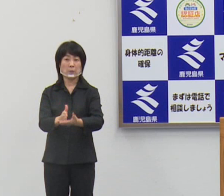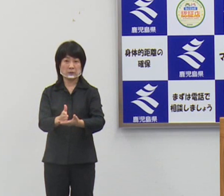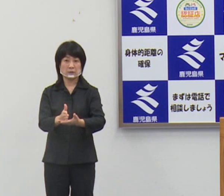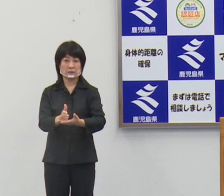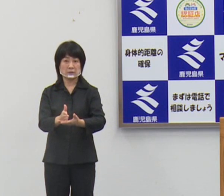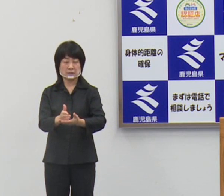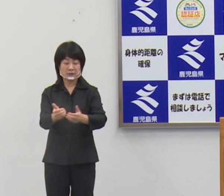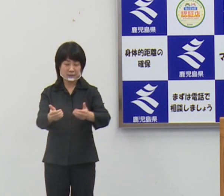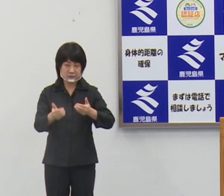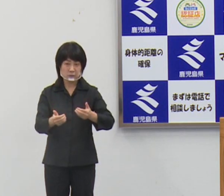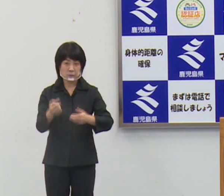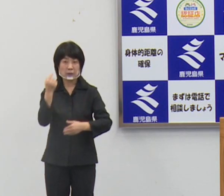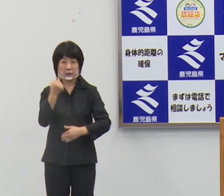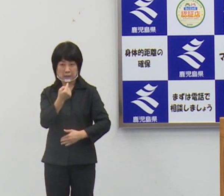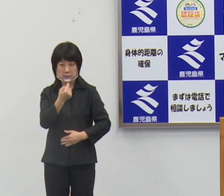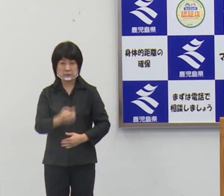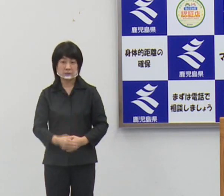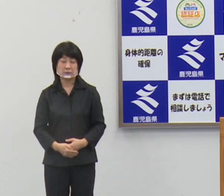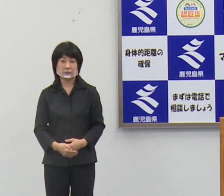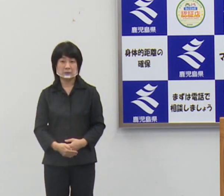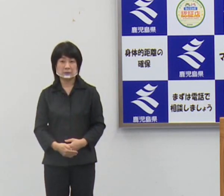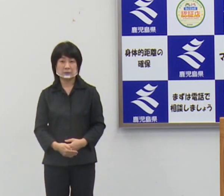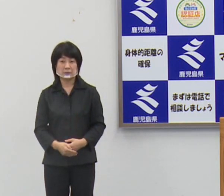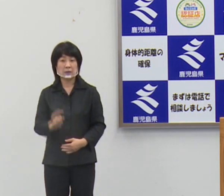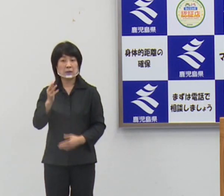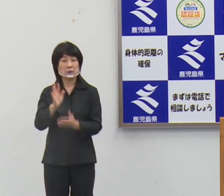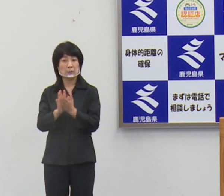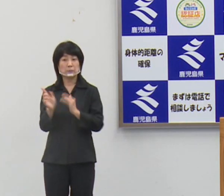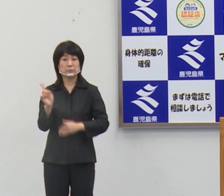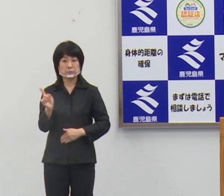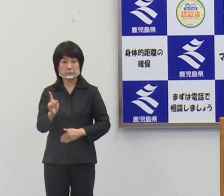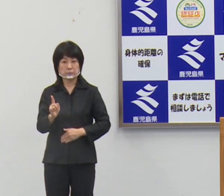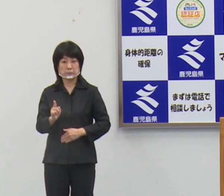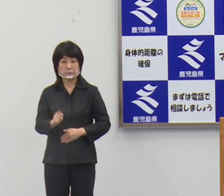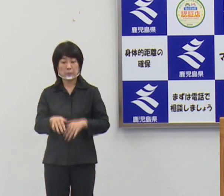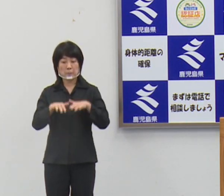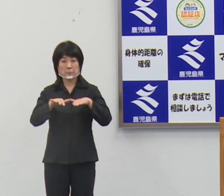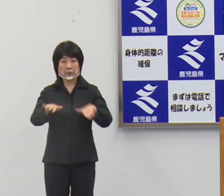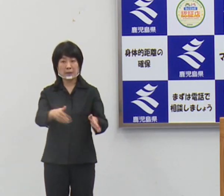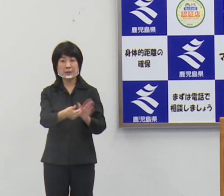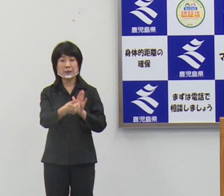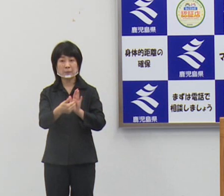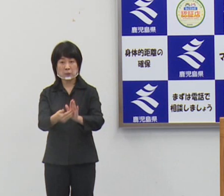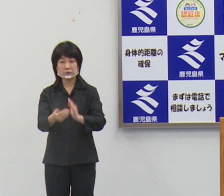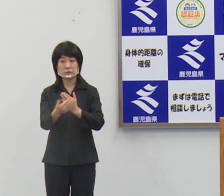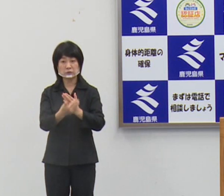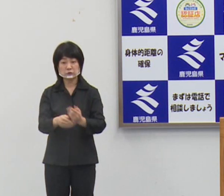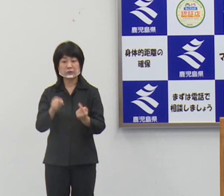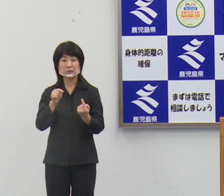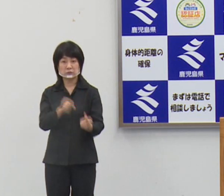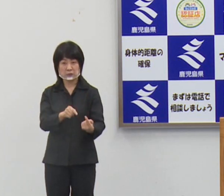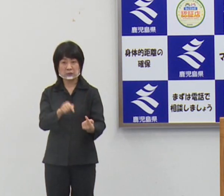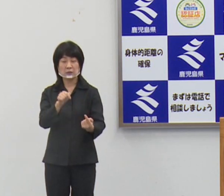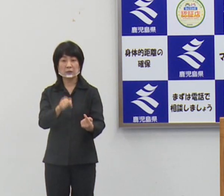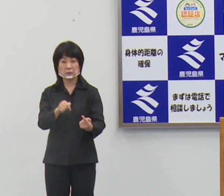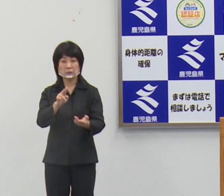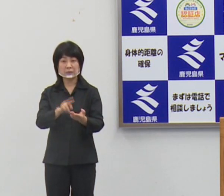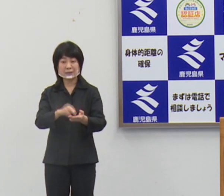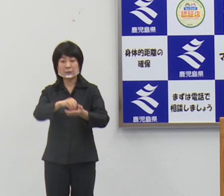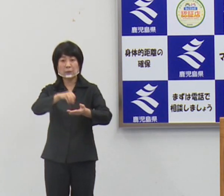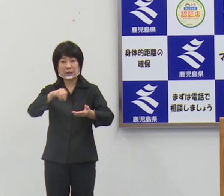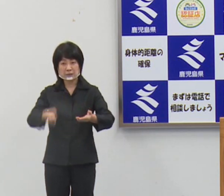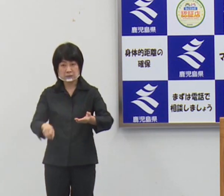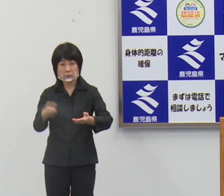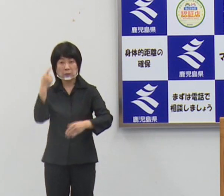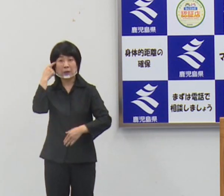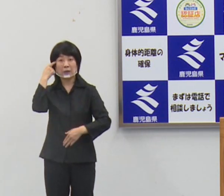ければならないと考えております。県といたしましてはまん延防止等重点措置の適用解除後も見据え